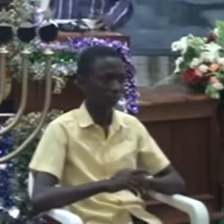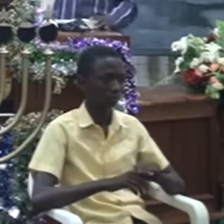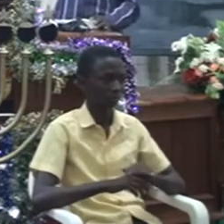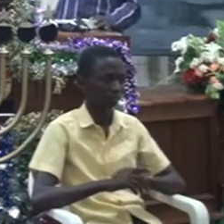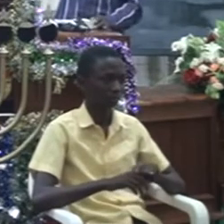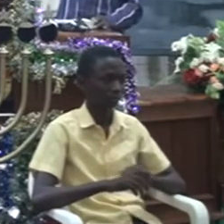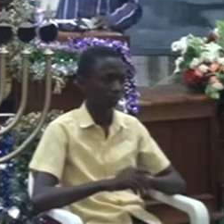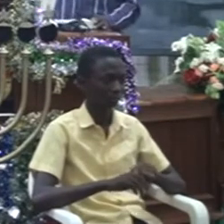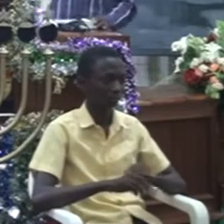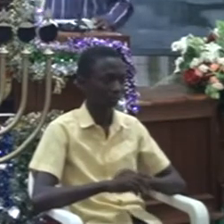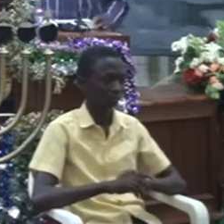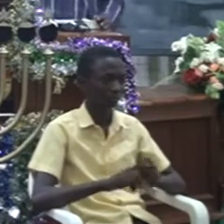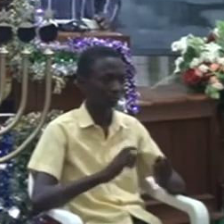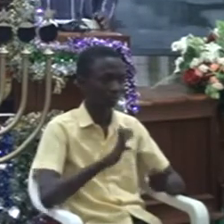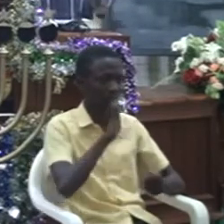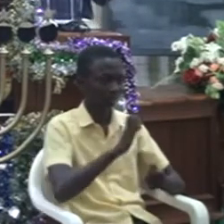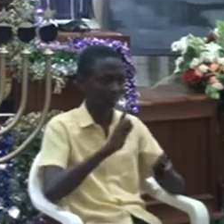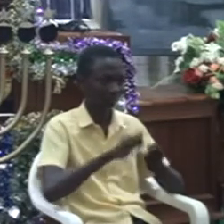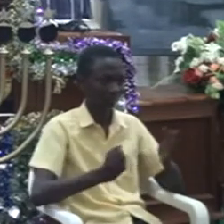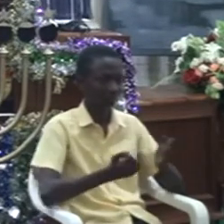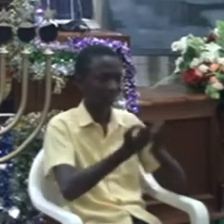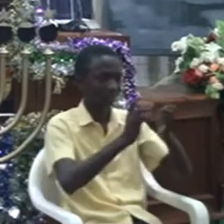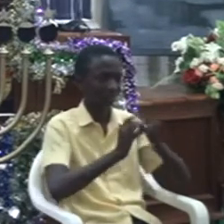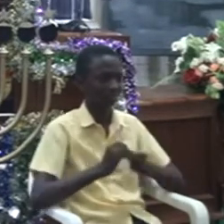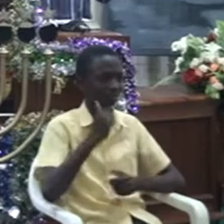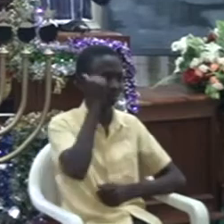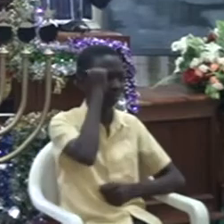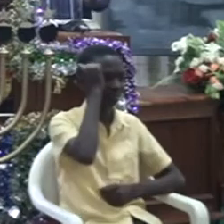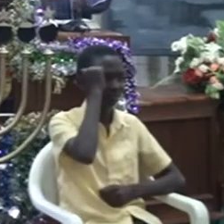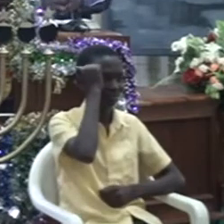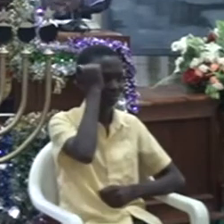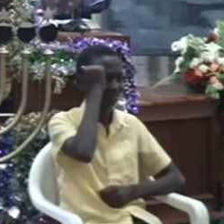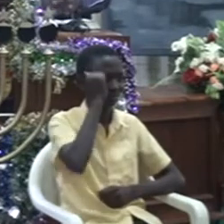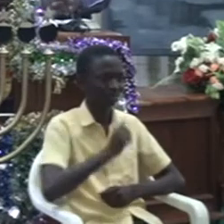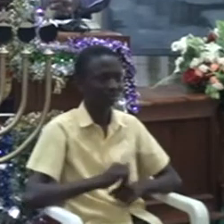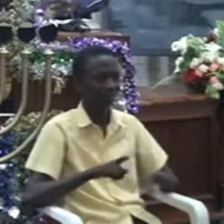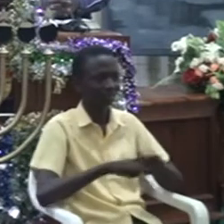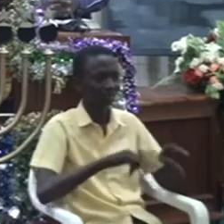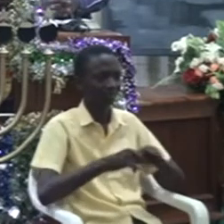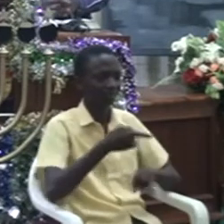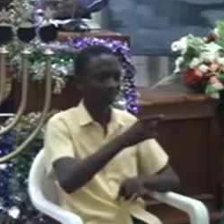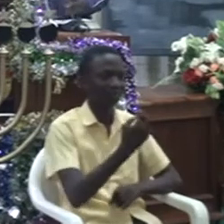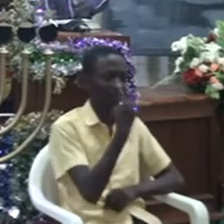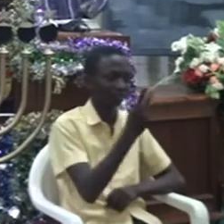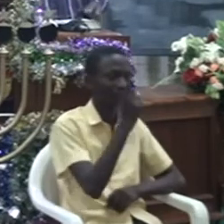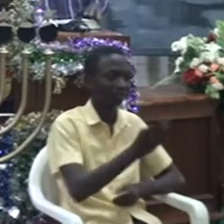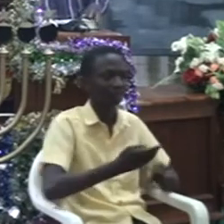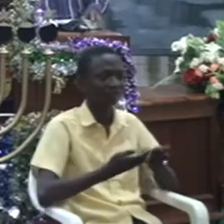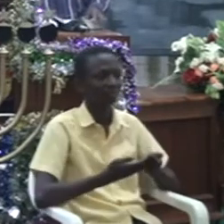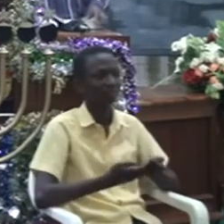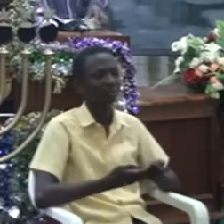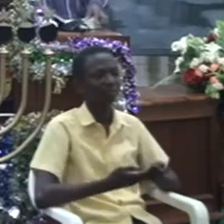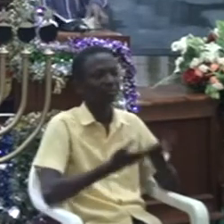ile kosa ya Adamu. C'est à cause d'Adam. Ni juu ya Adamu. Et même si tu vois un cadavre qu'on part enterrer,